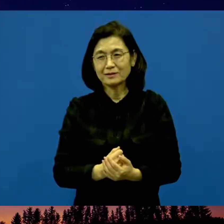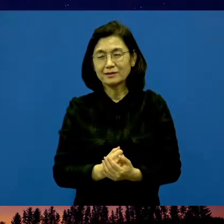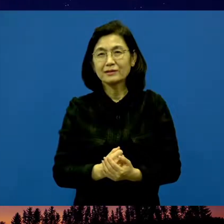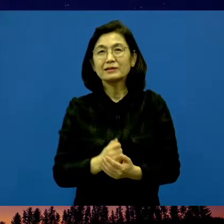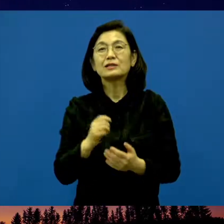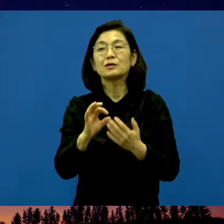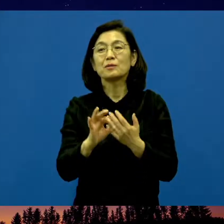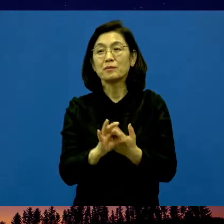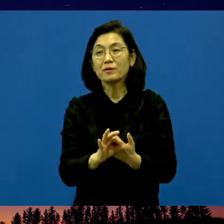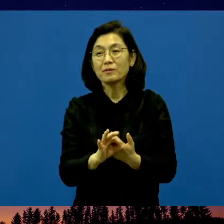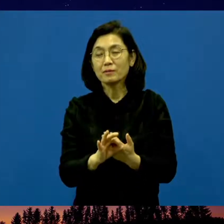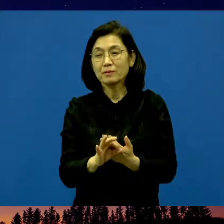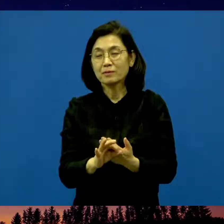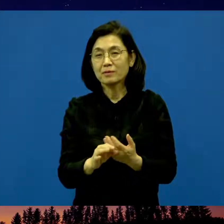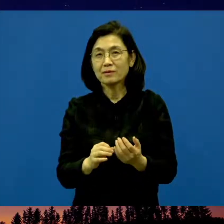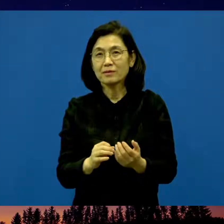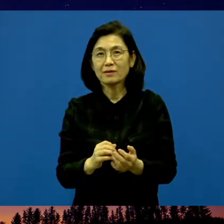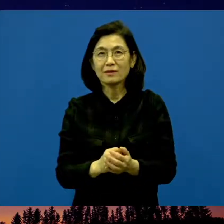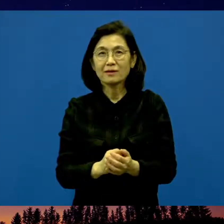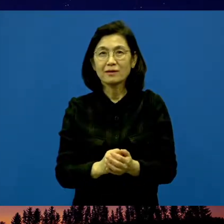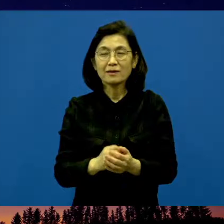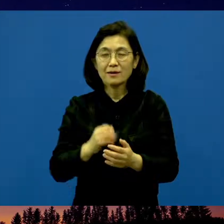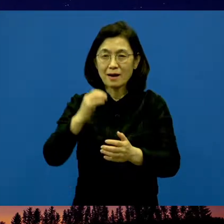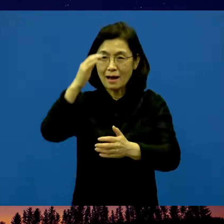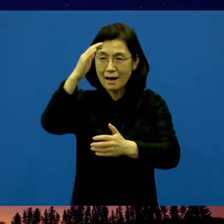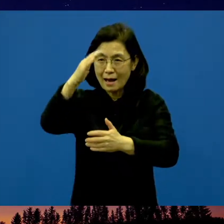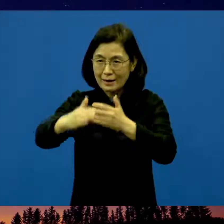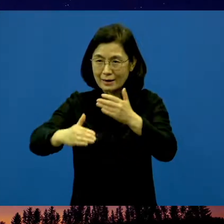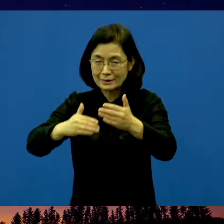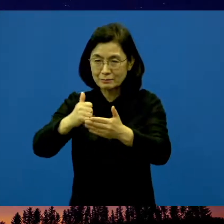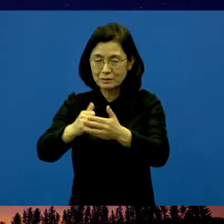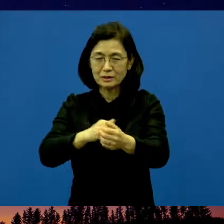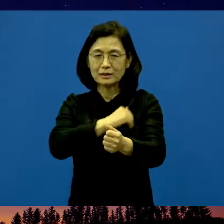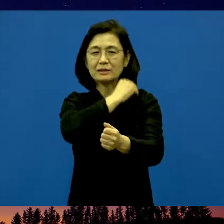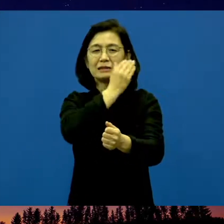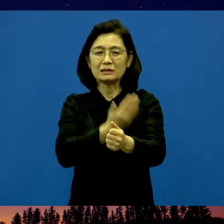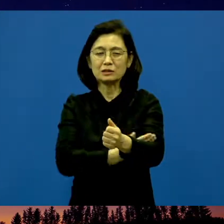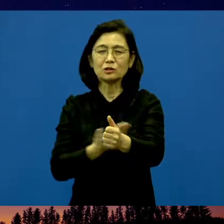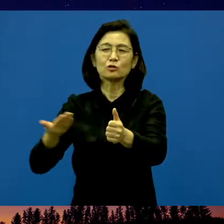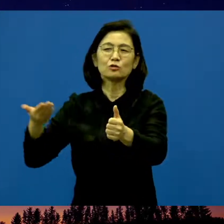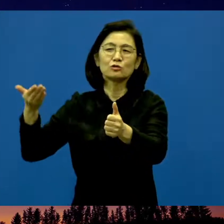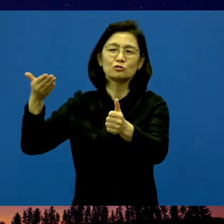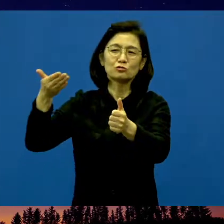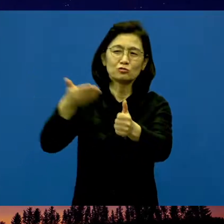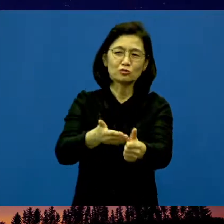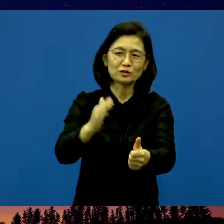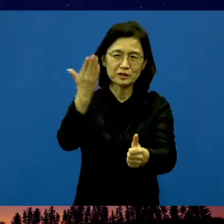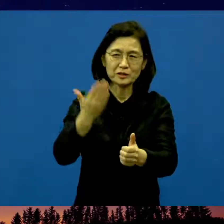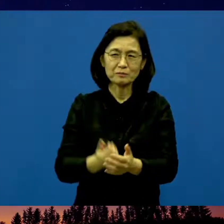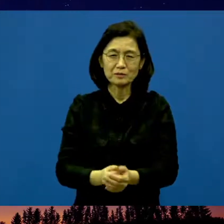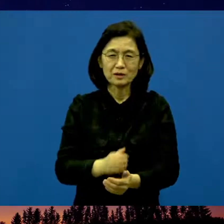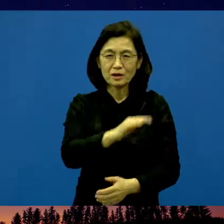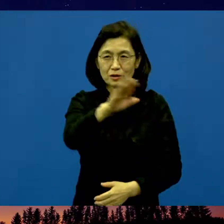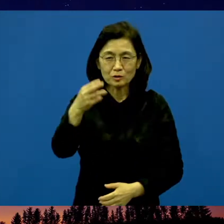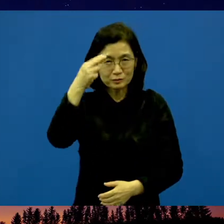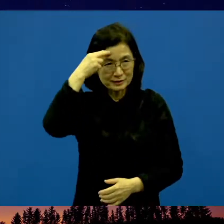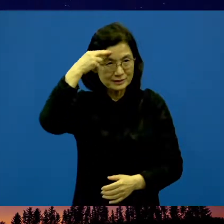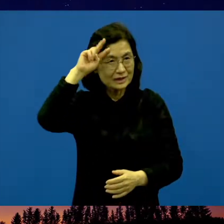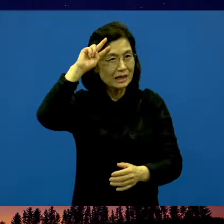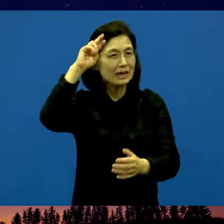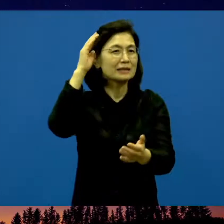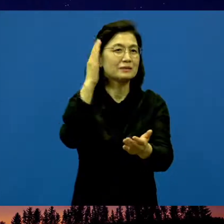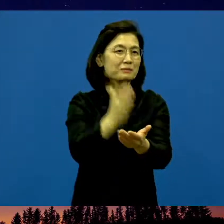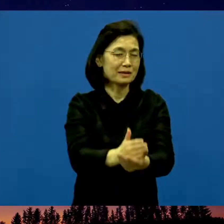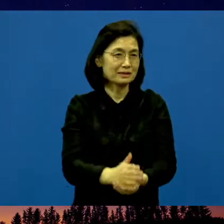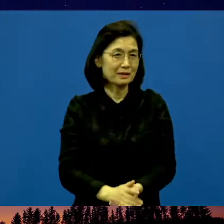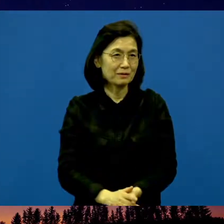그러면 순종할 능력은 하나님 주시는 거예요. 우리가 여러분 착각하면 안 돼요. 여러분, 순종할 생각이